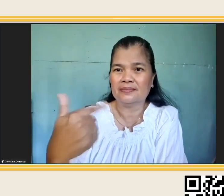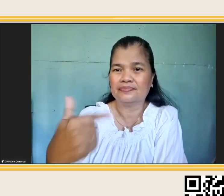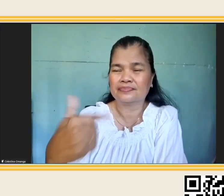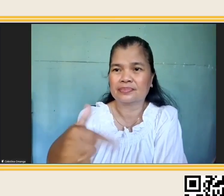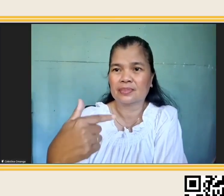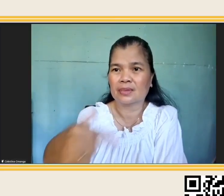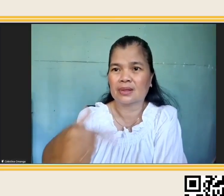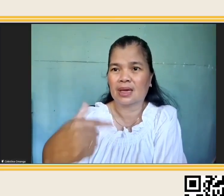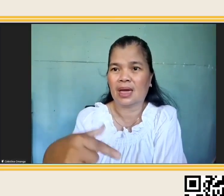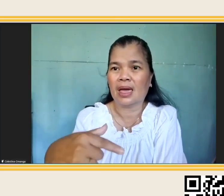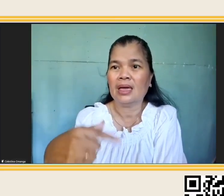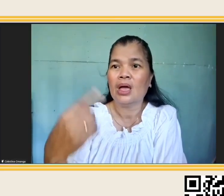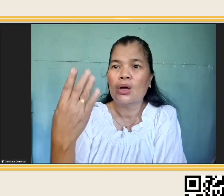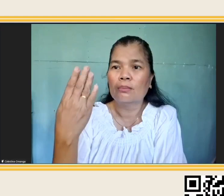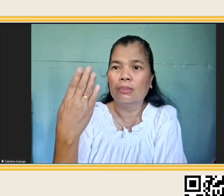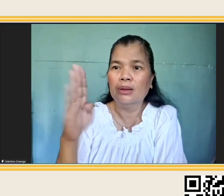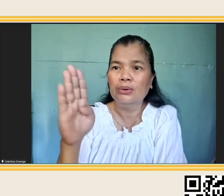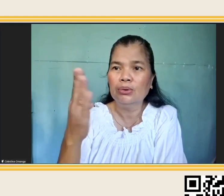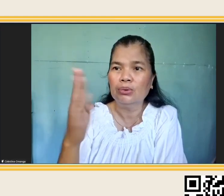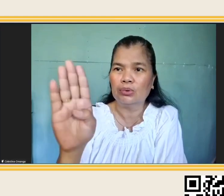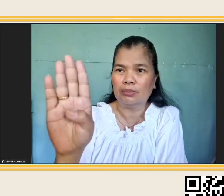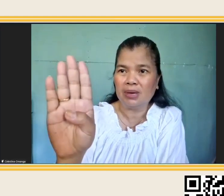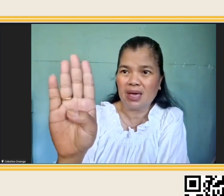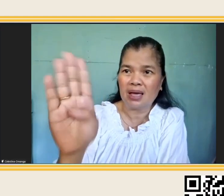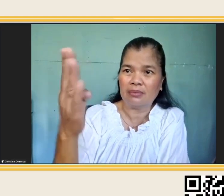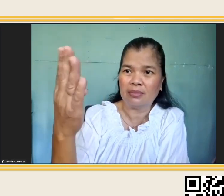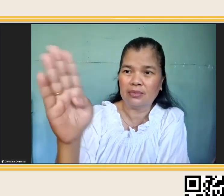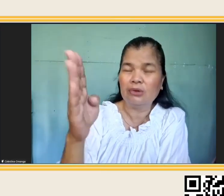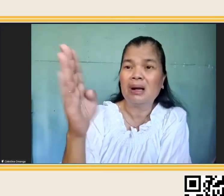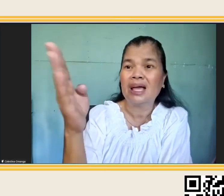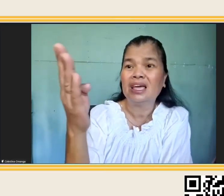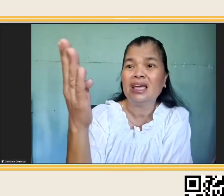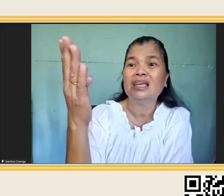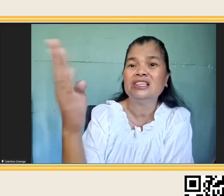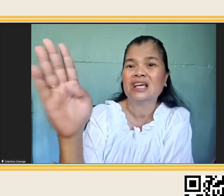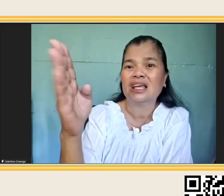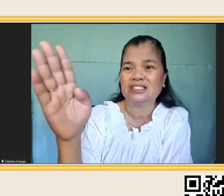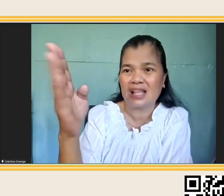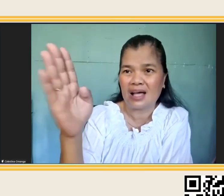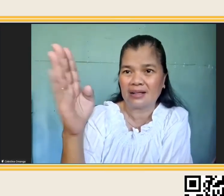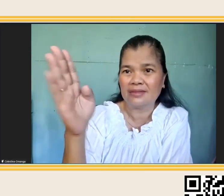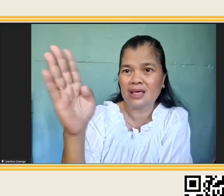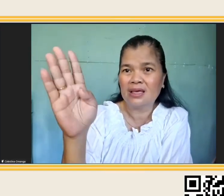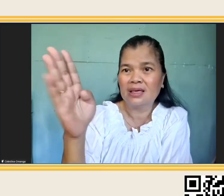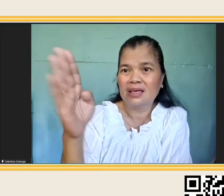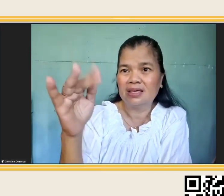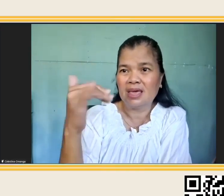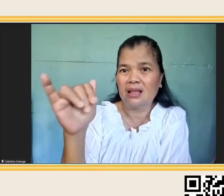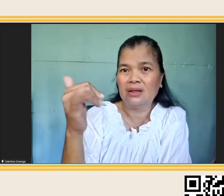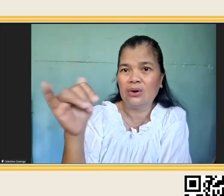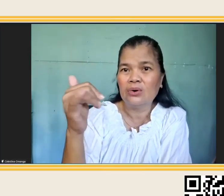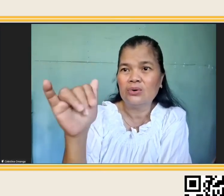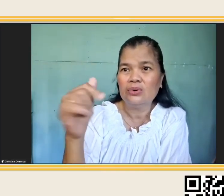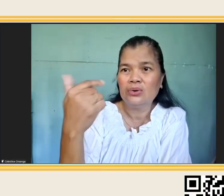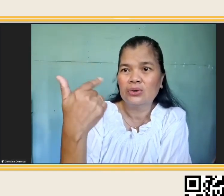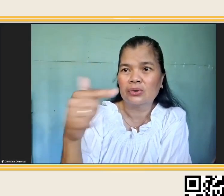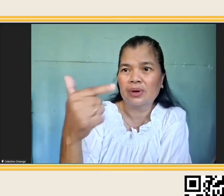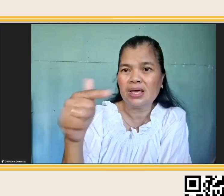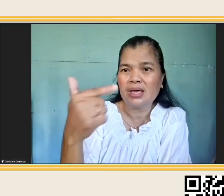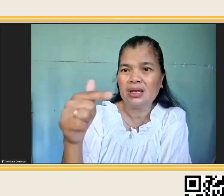Green. Okay? Blue. Pihen. Yung mga i-initialize lang.